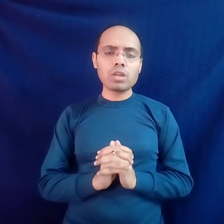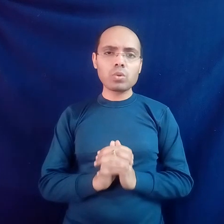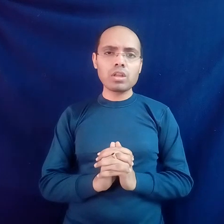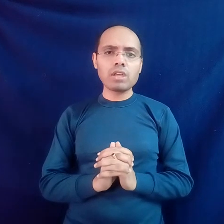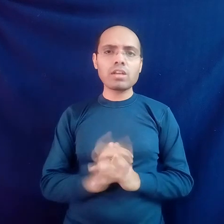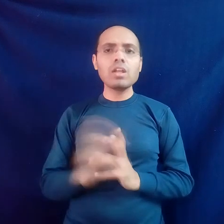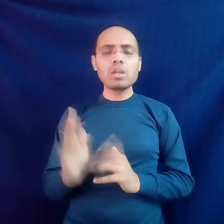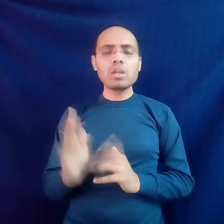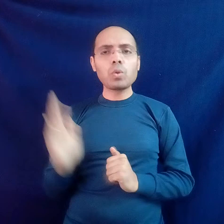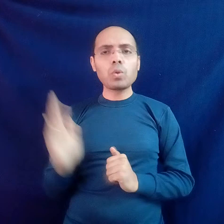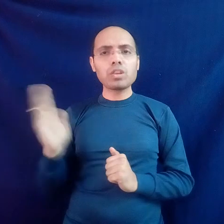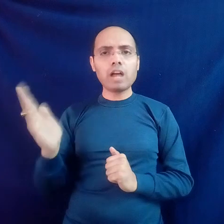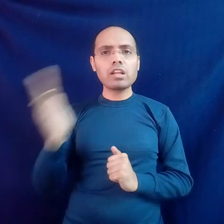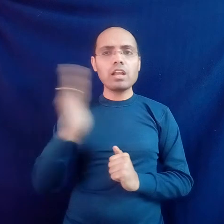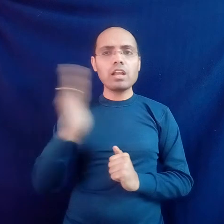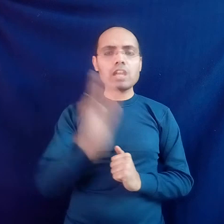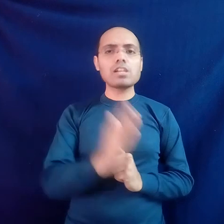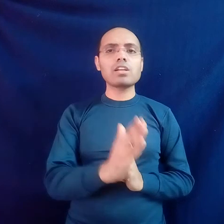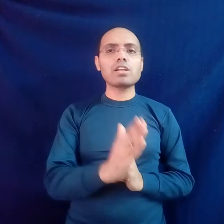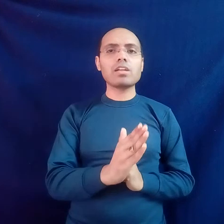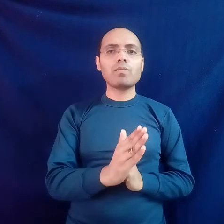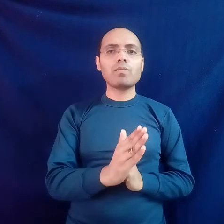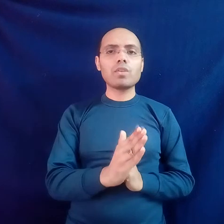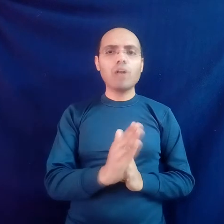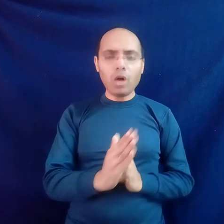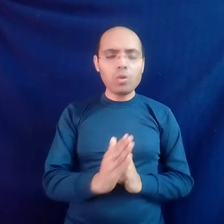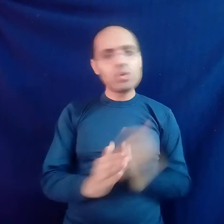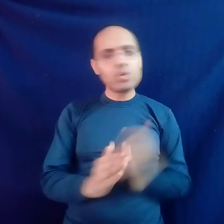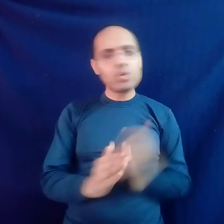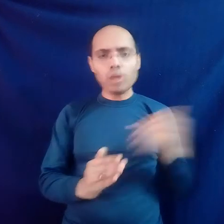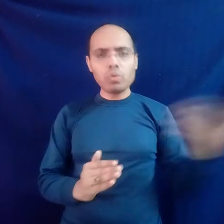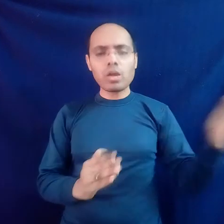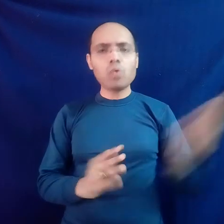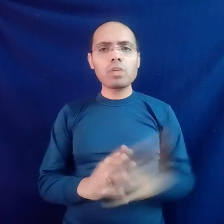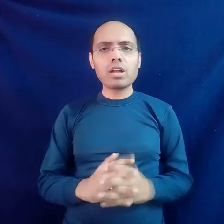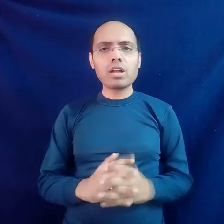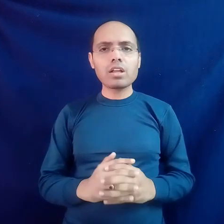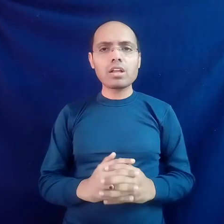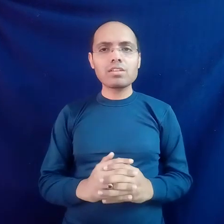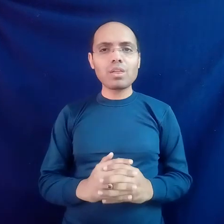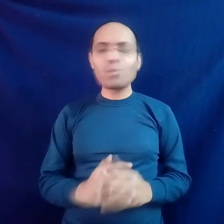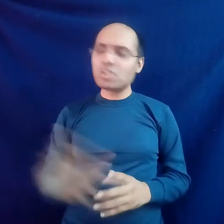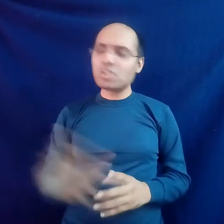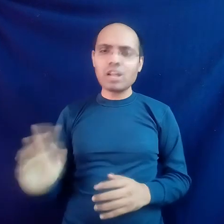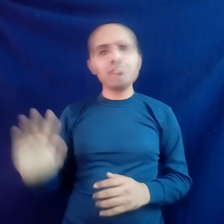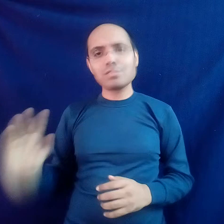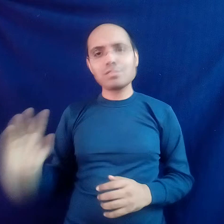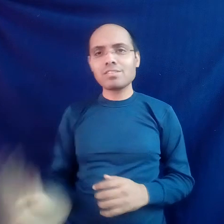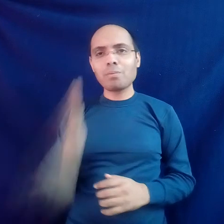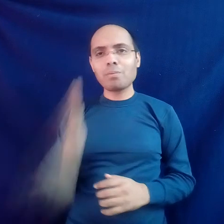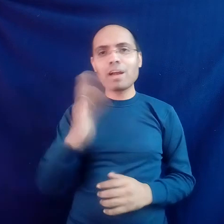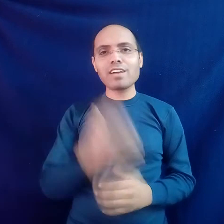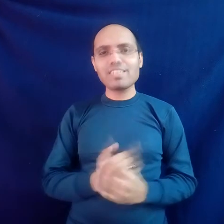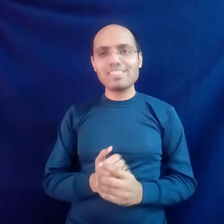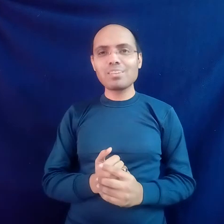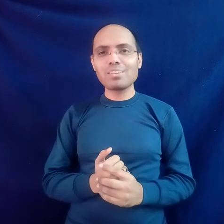दोस्ती करके इनको साथ लेके चलते हैं, आओ हम लोग यहाँ घूम के आते हैं। जैसे हम बोलते चले यार पैक लगाते,